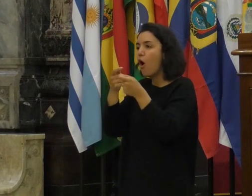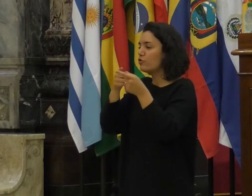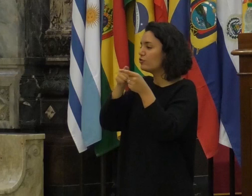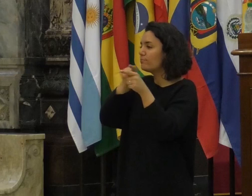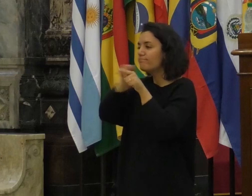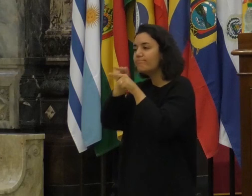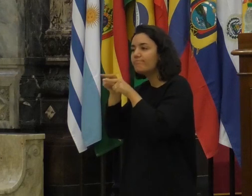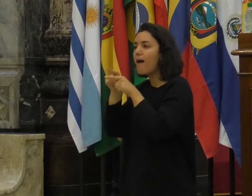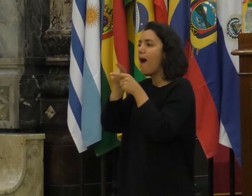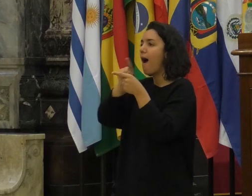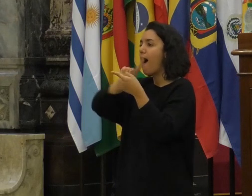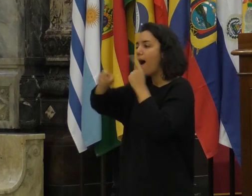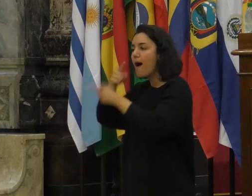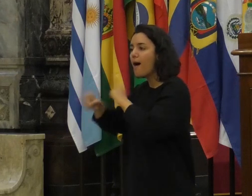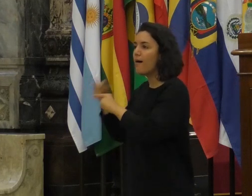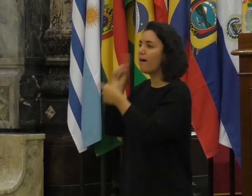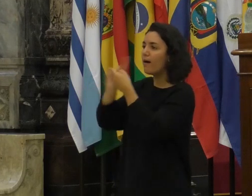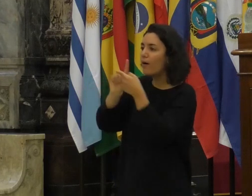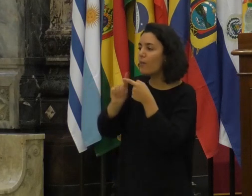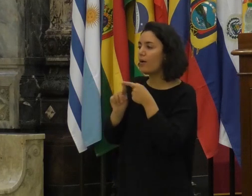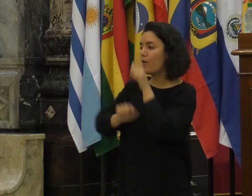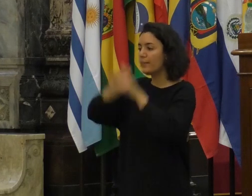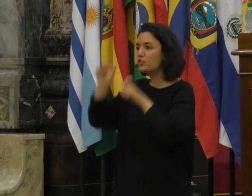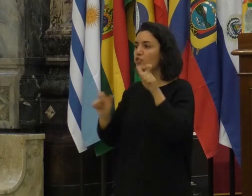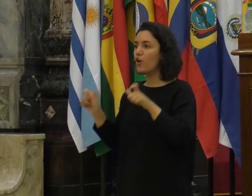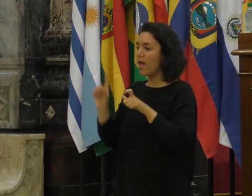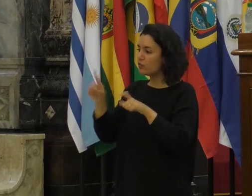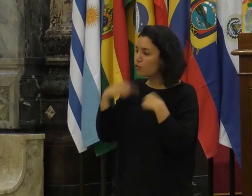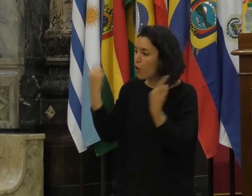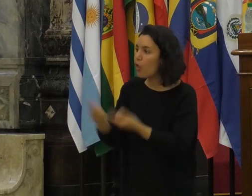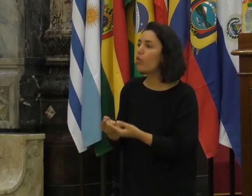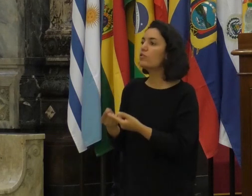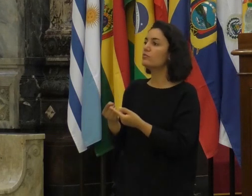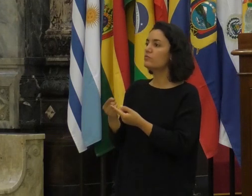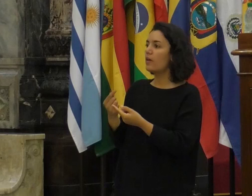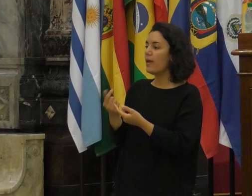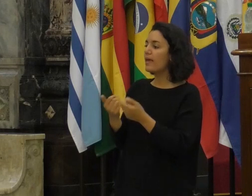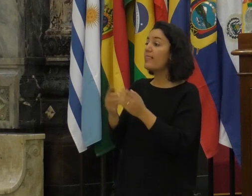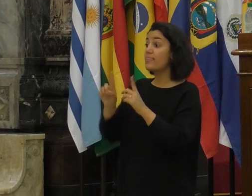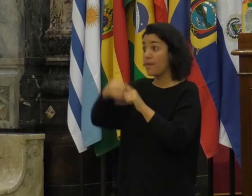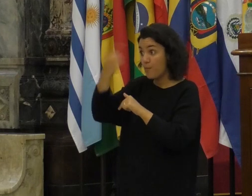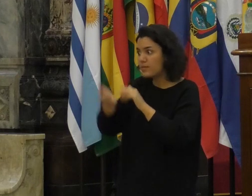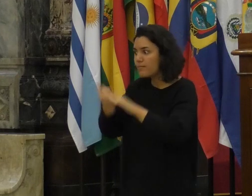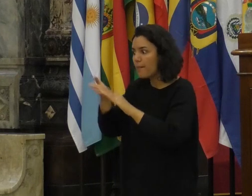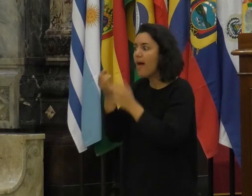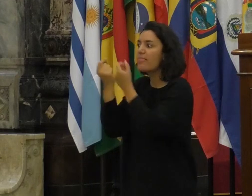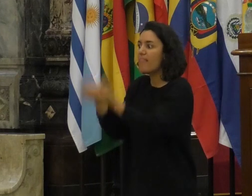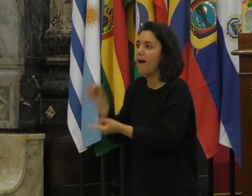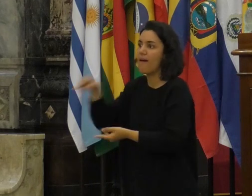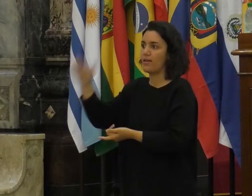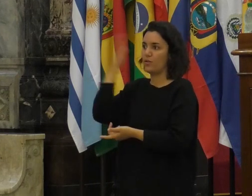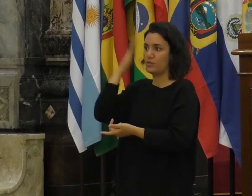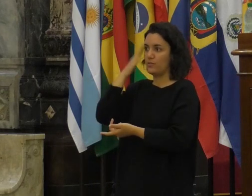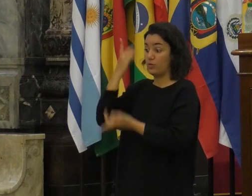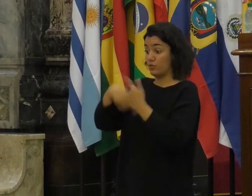intercambios entre los actores a quienes se destina tal conocimiento, y los actores que